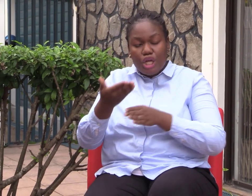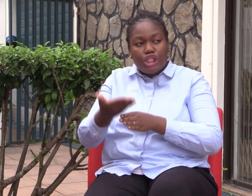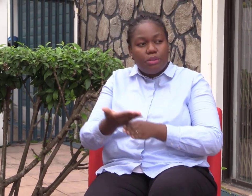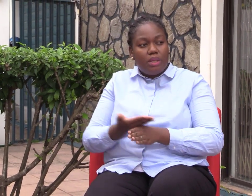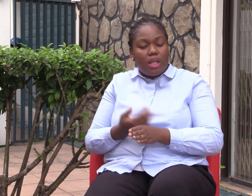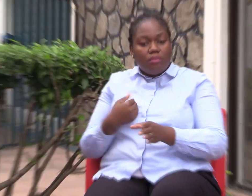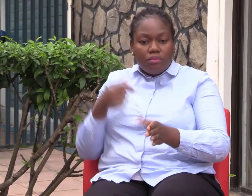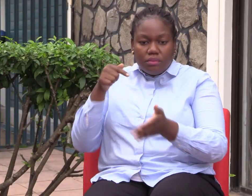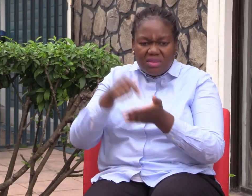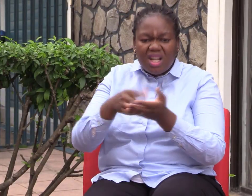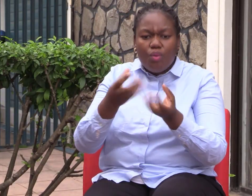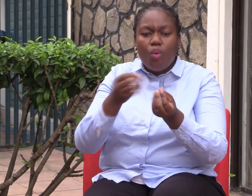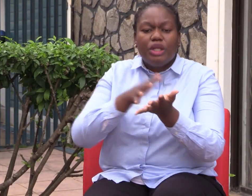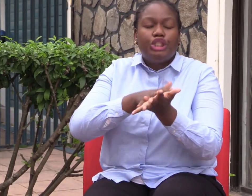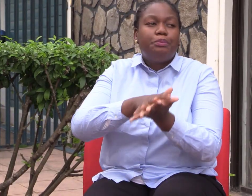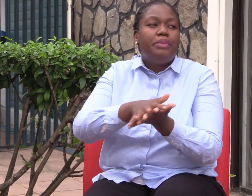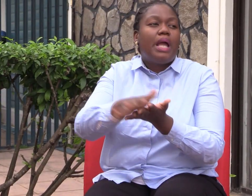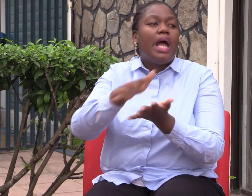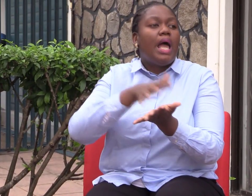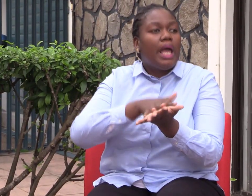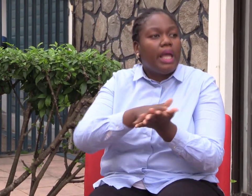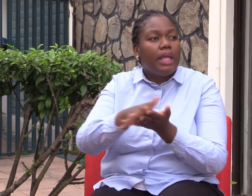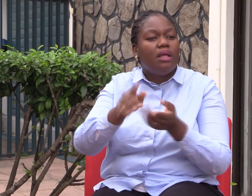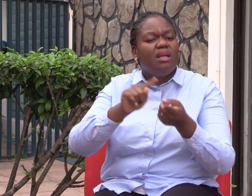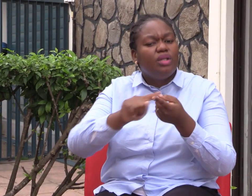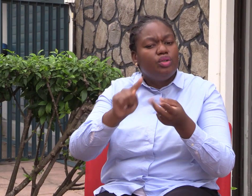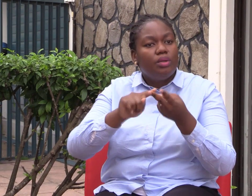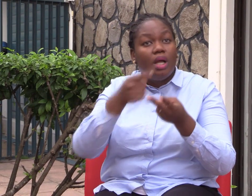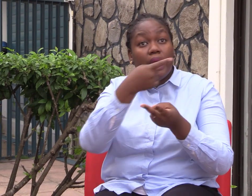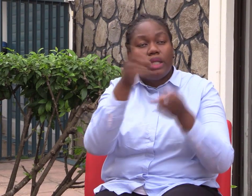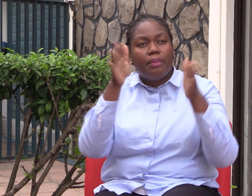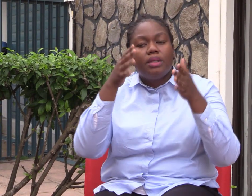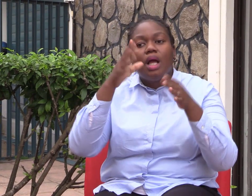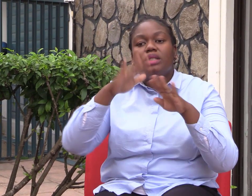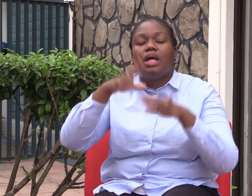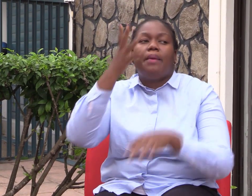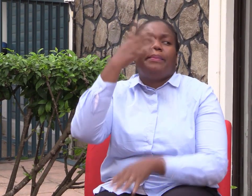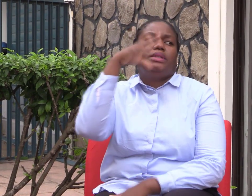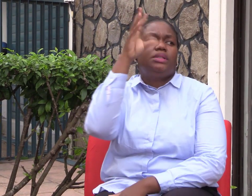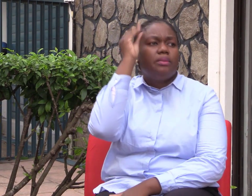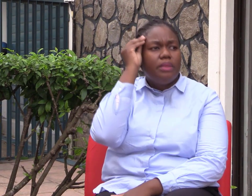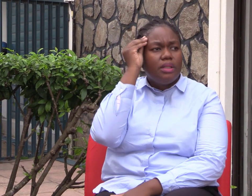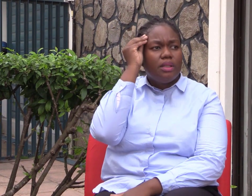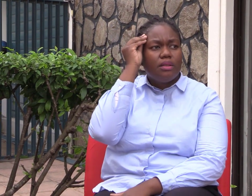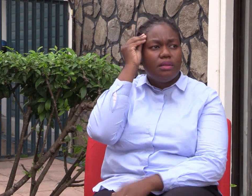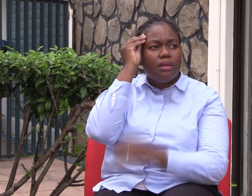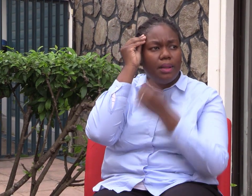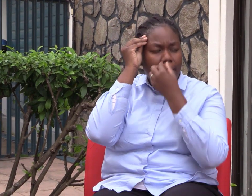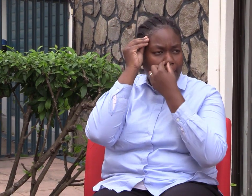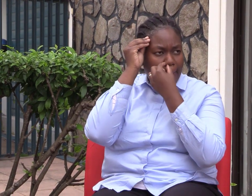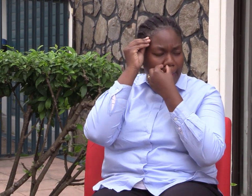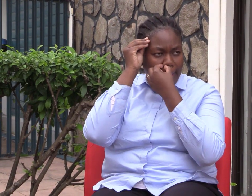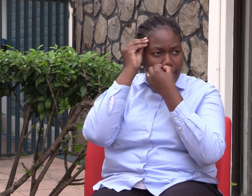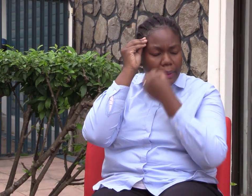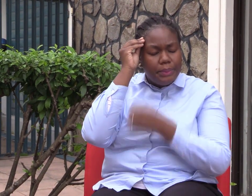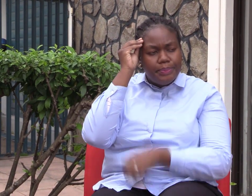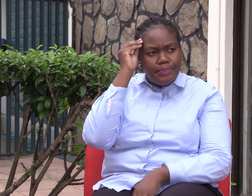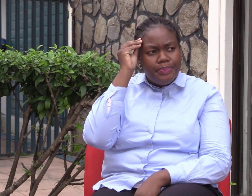pessoa, e quis fazer este curso que é para poder ensinar aos outros, perceber, para as outras pessoas